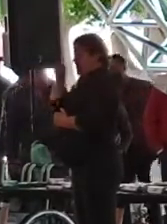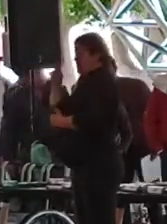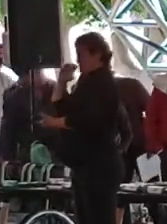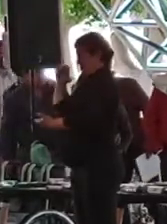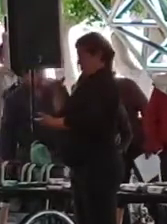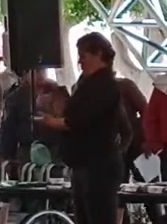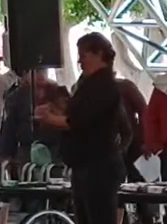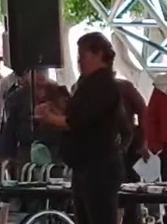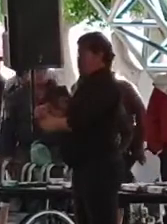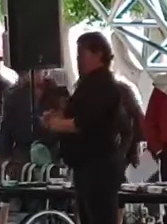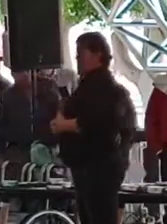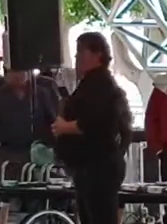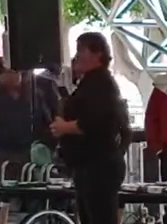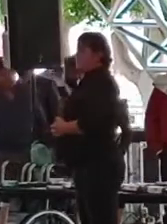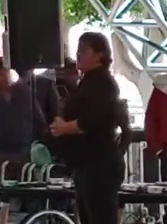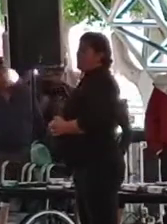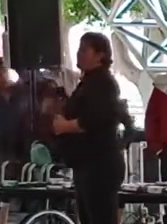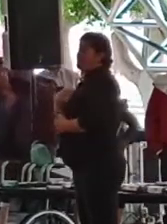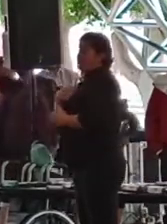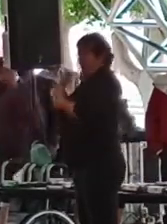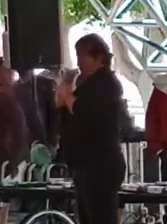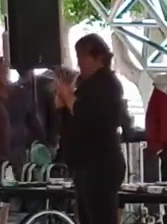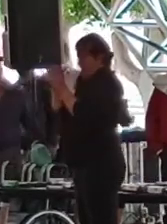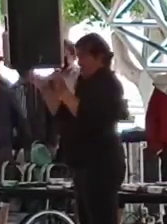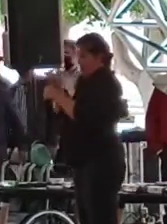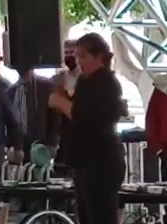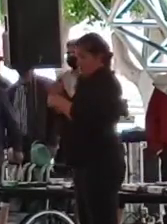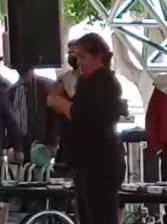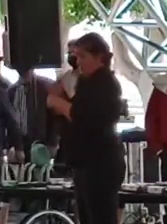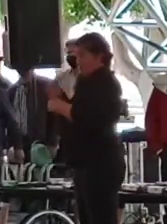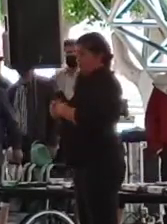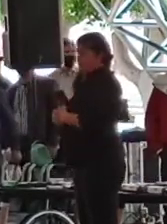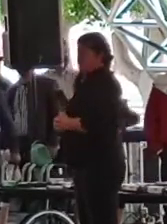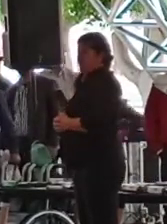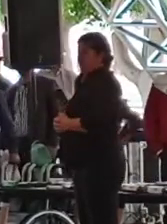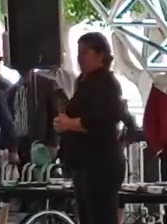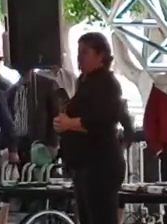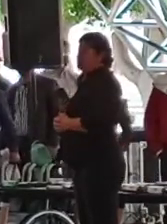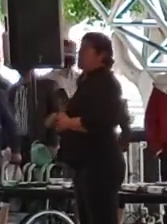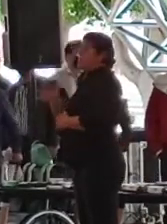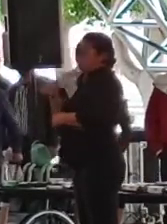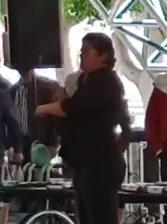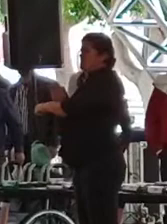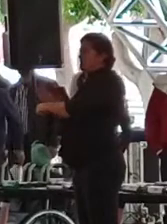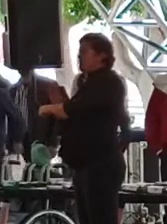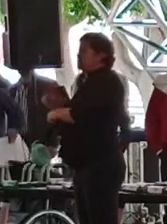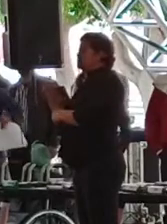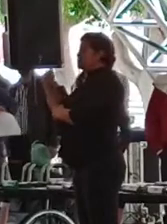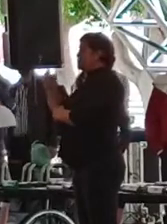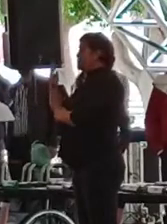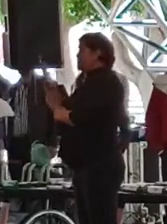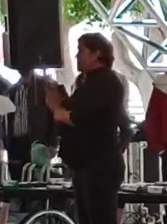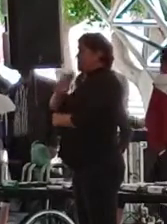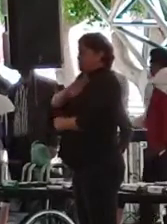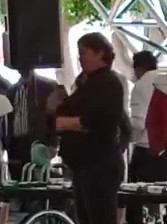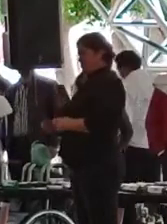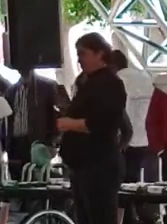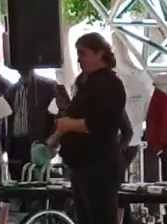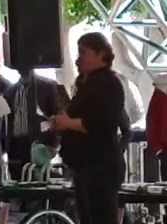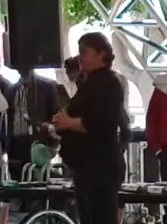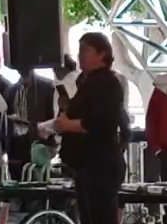Bueno, quiero comentarles que hasta ahorita ya van beneficiados más de 23 municipios